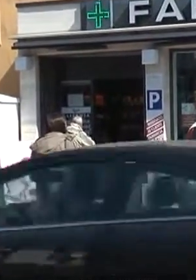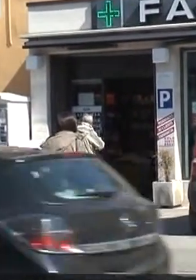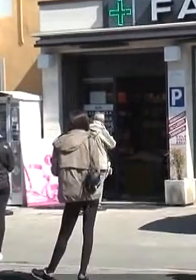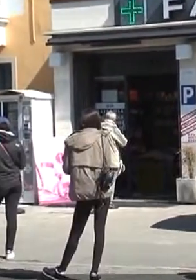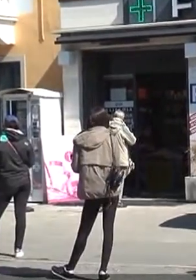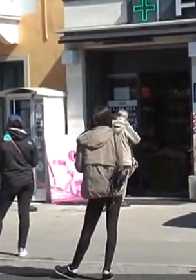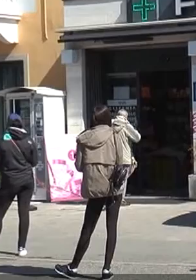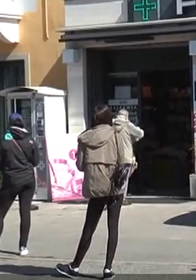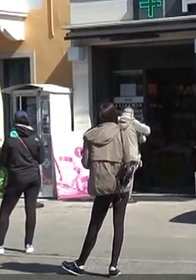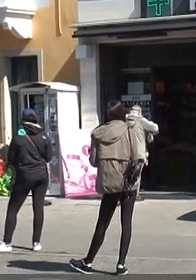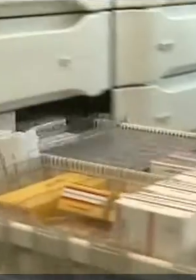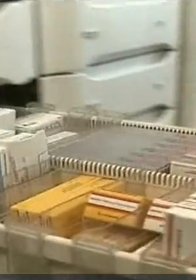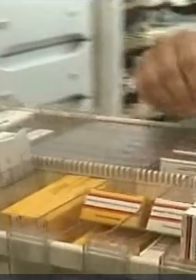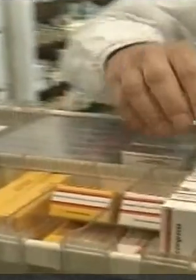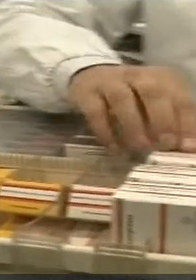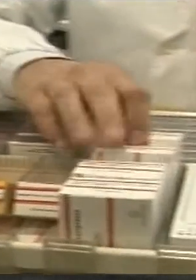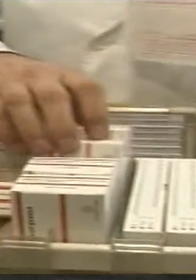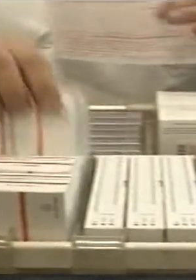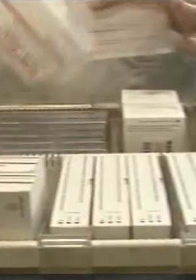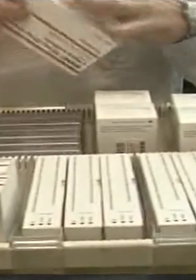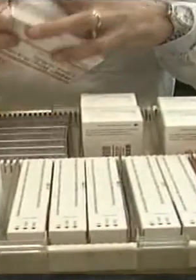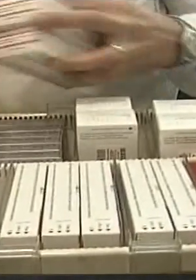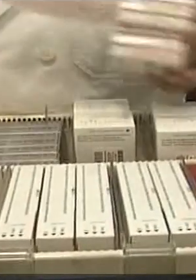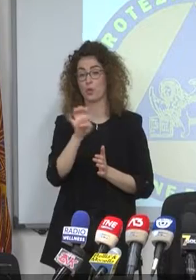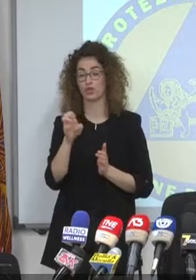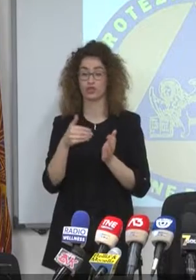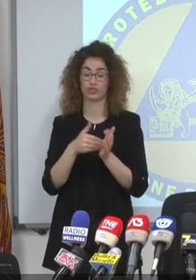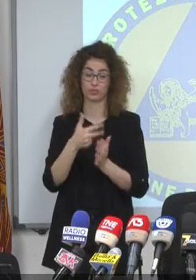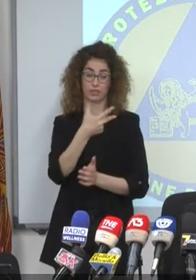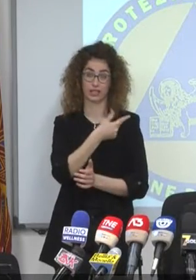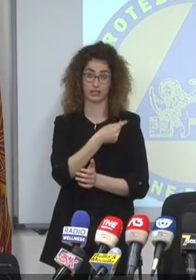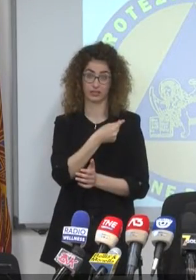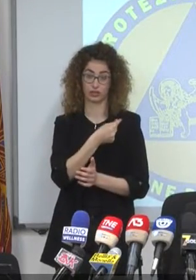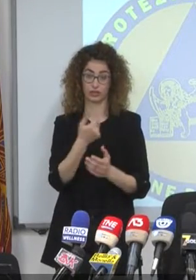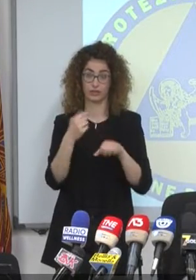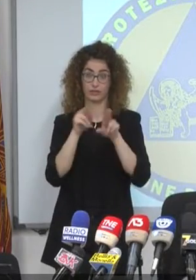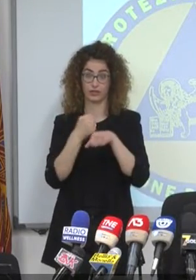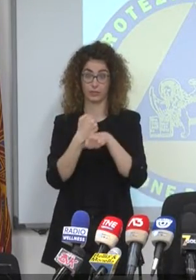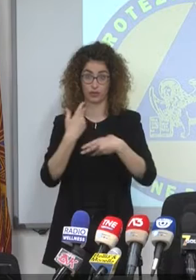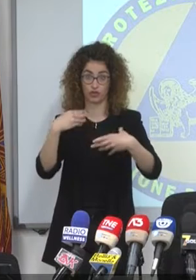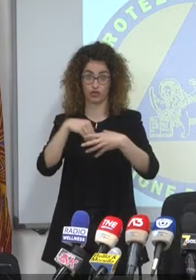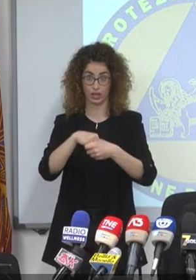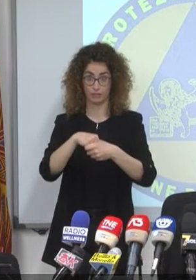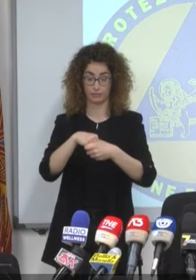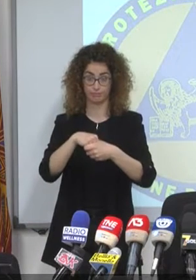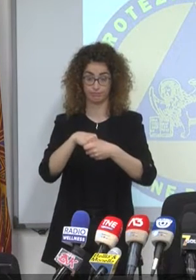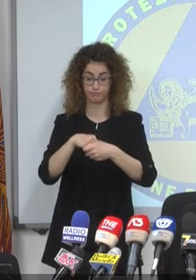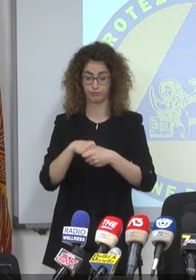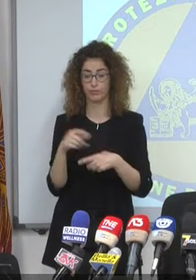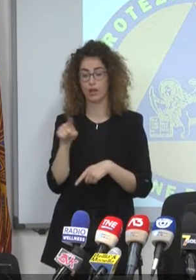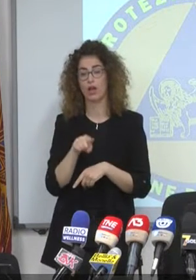380.000, insomma 400.000 vaccini all'interno delle farmacie.